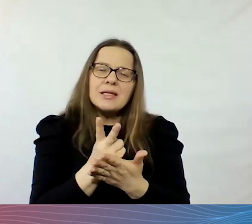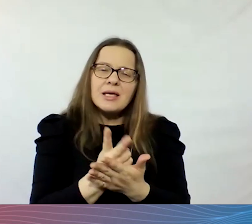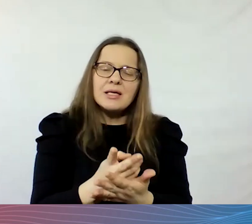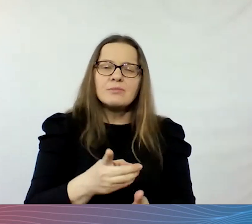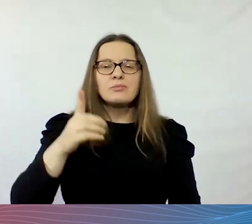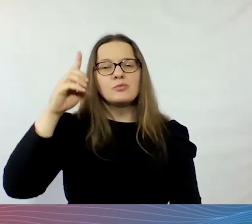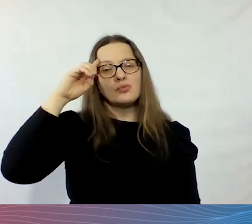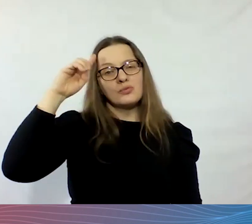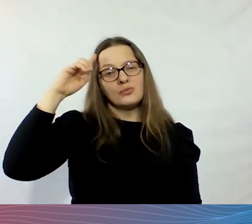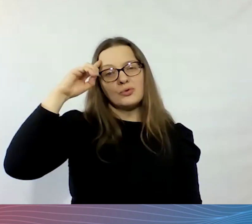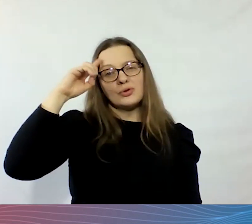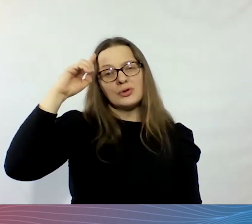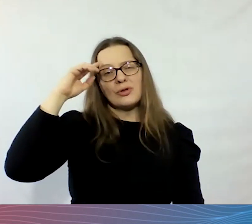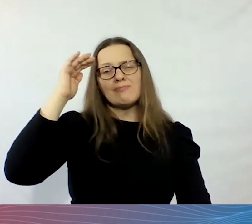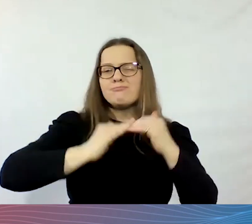um ministério.